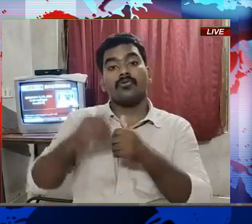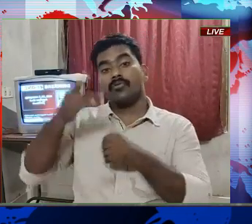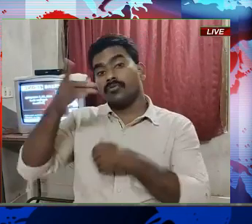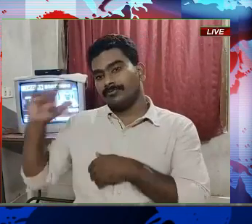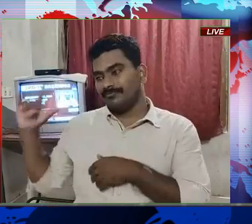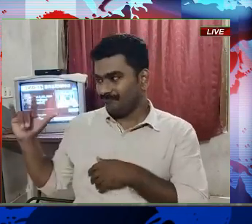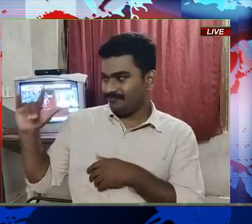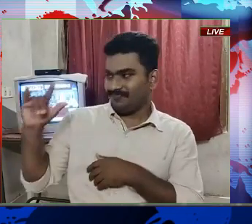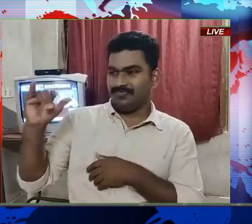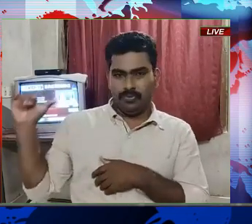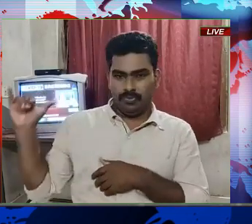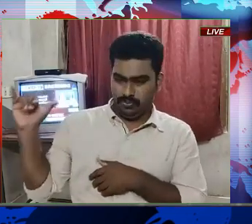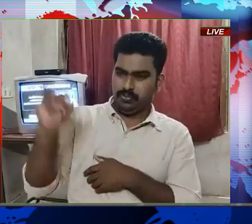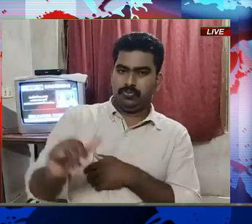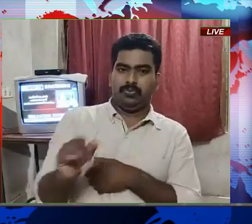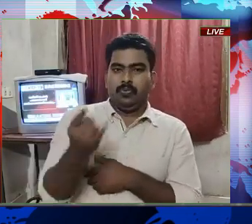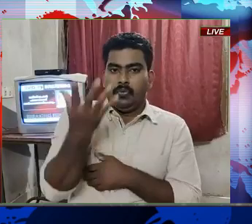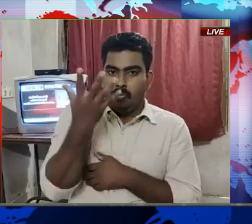പ്രവാസികൾ